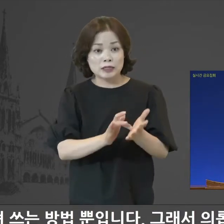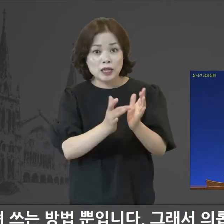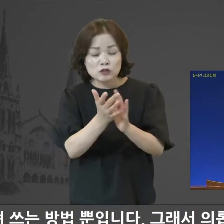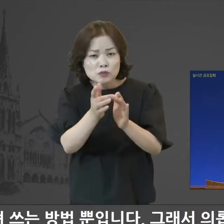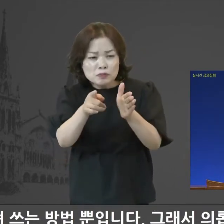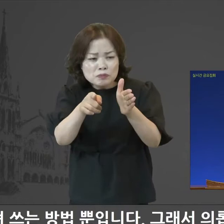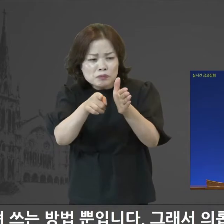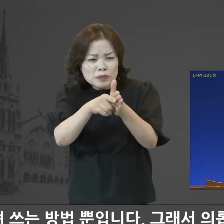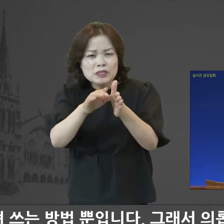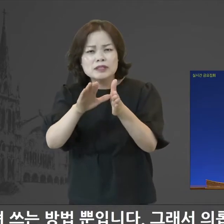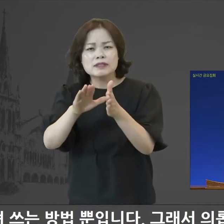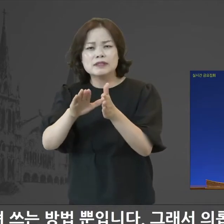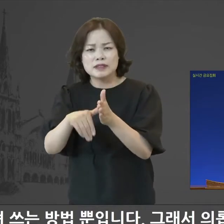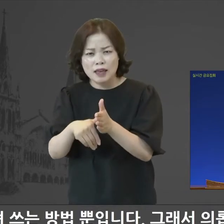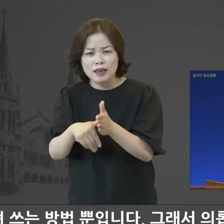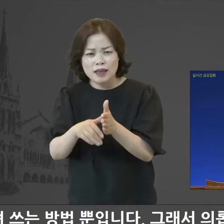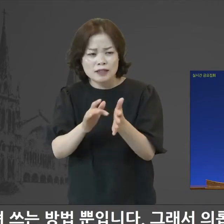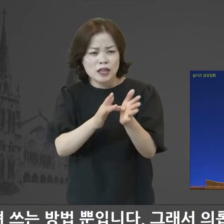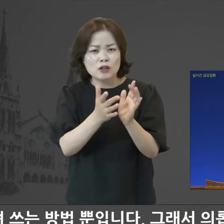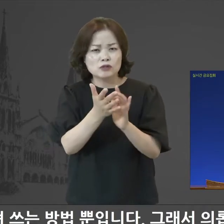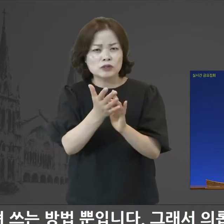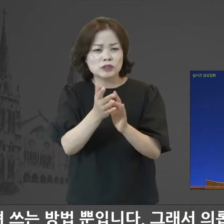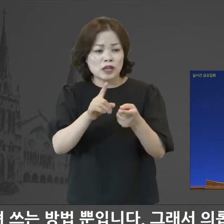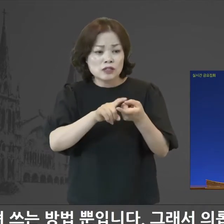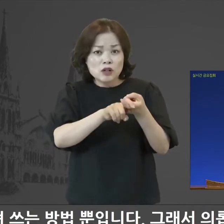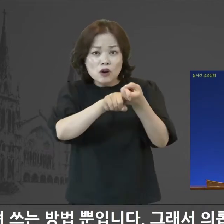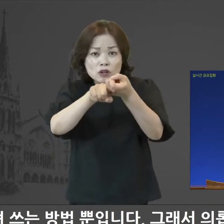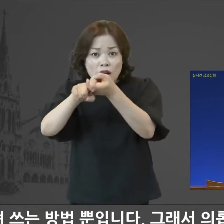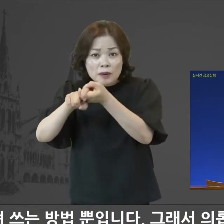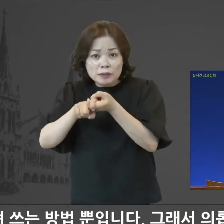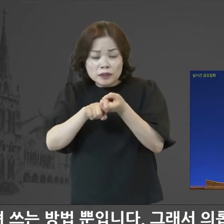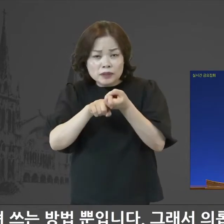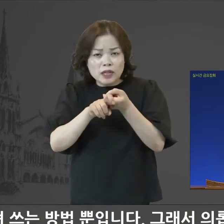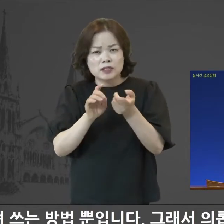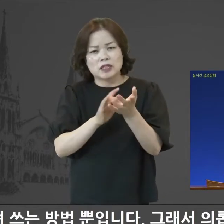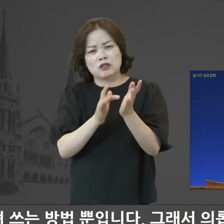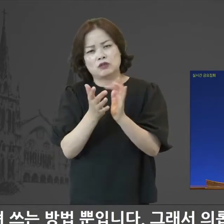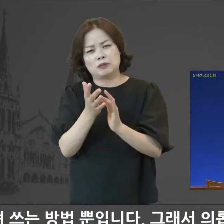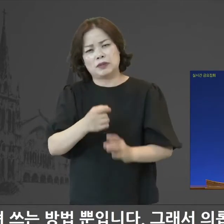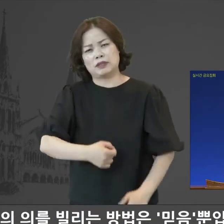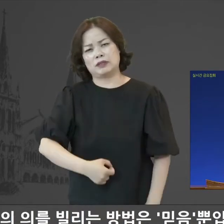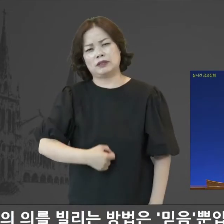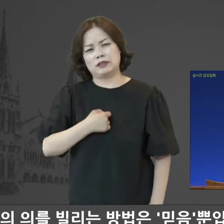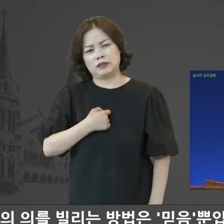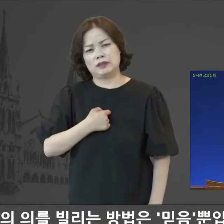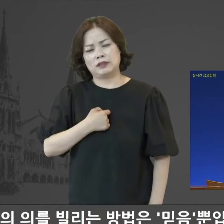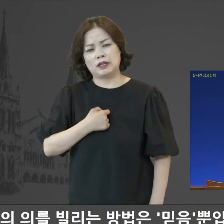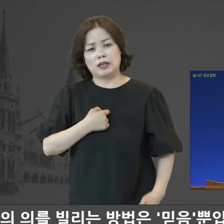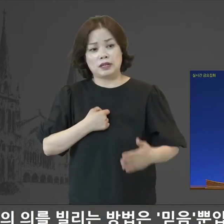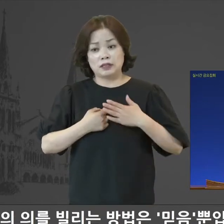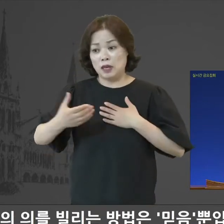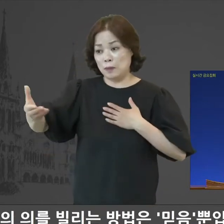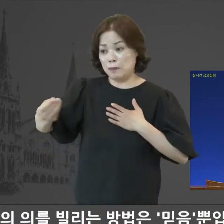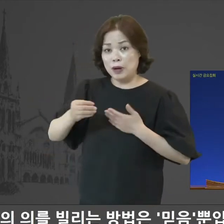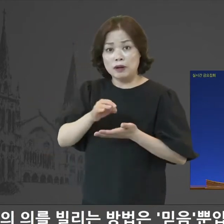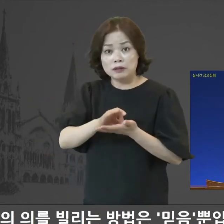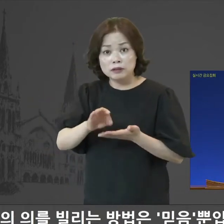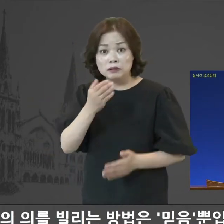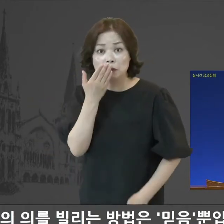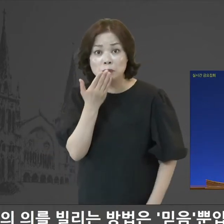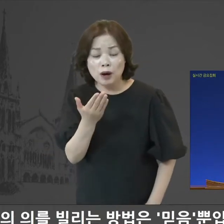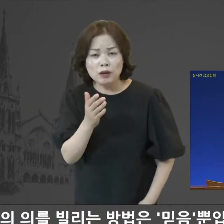예수님을 믿을 때 예수님과 연합이 되어져서 예수님의 의를 내가 빌려 쓸 수 있게 되는